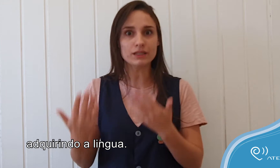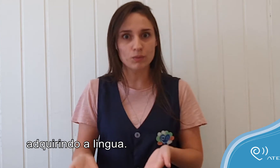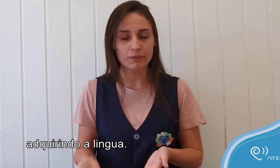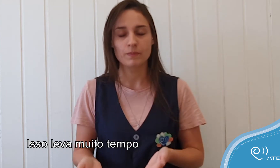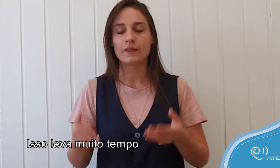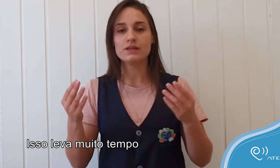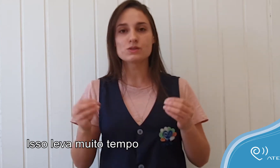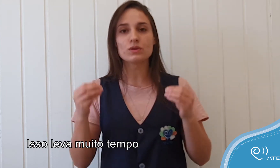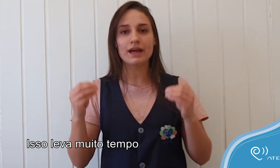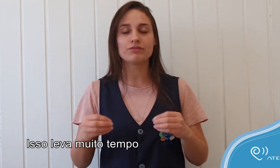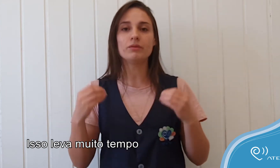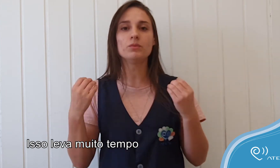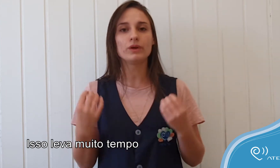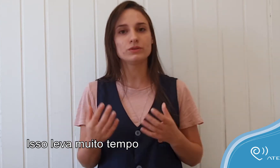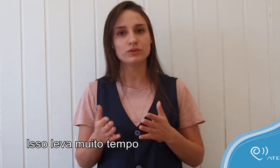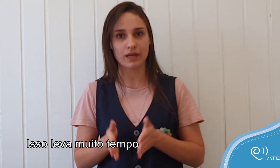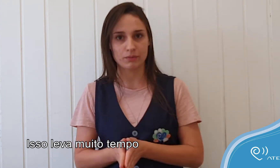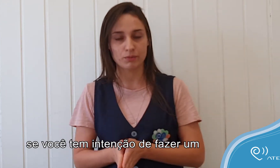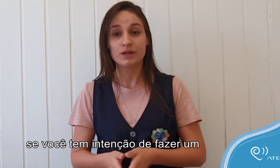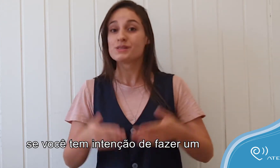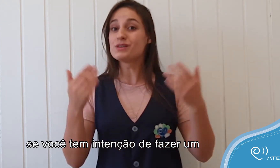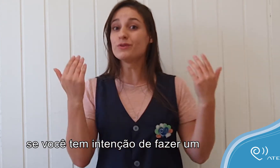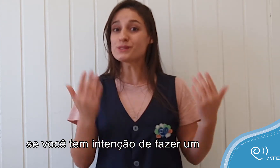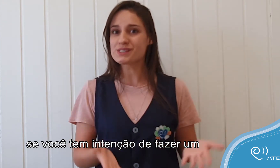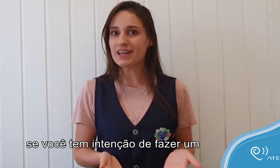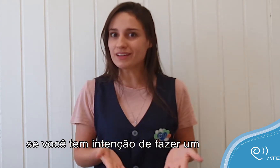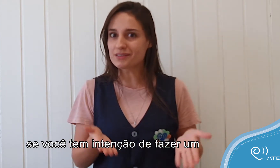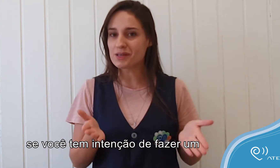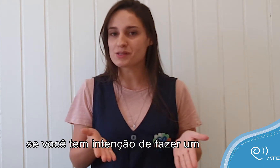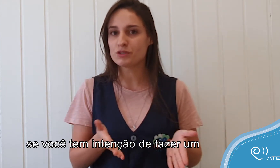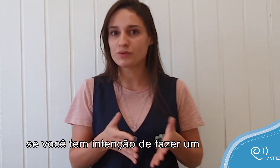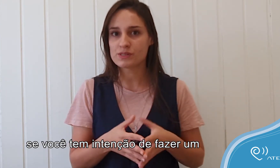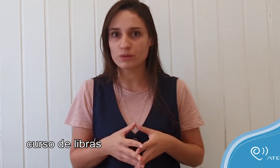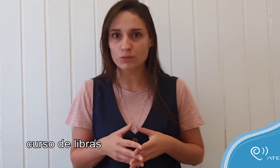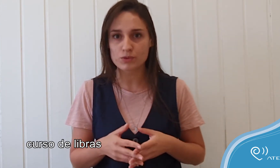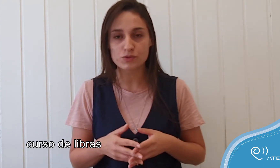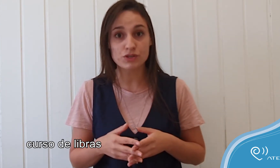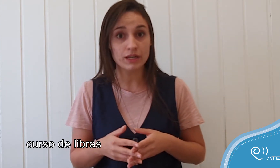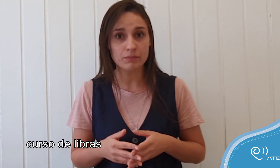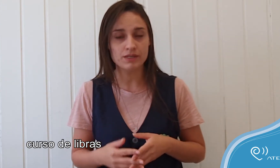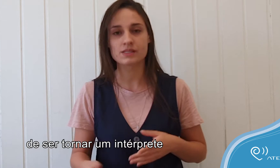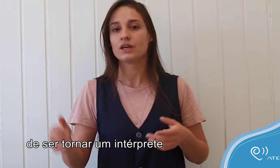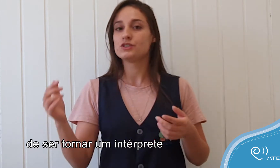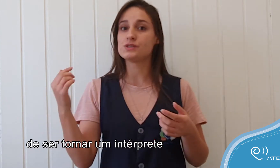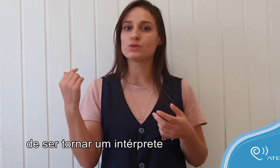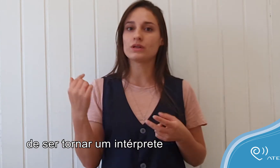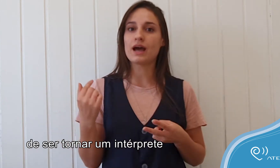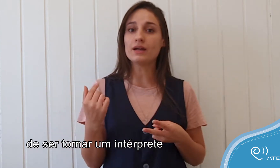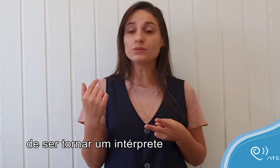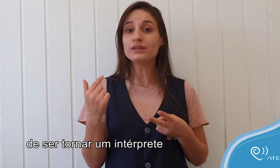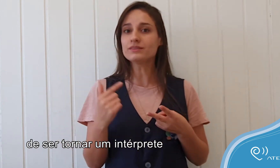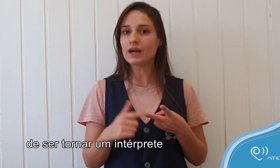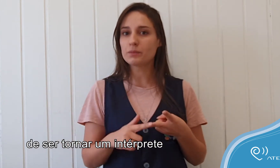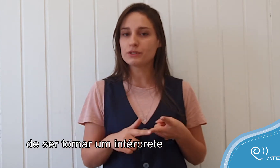língua. Isso leva muito tempo. Se você tem intenção de fazer um curso de Libras, de se tornar um intérprete